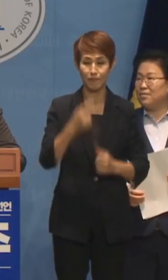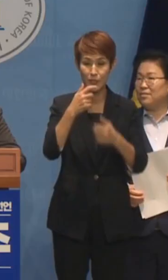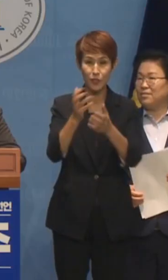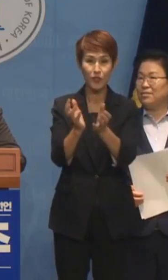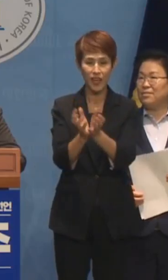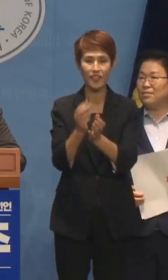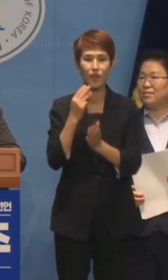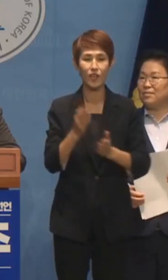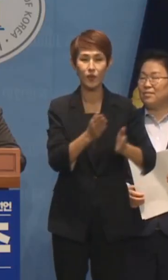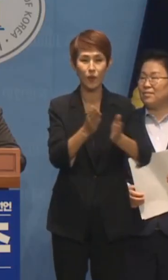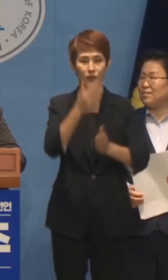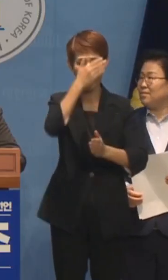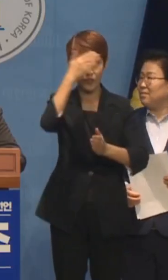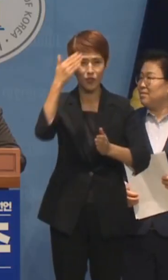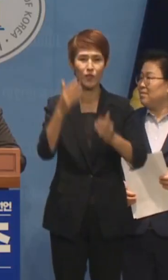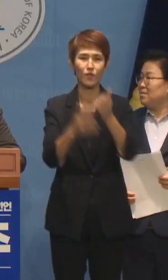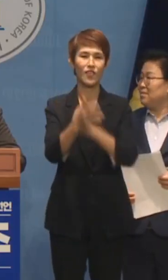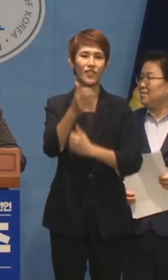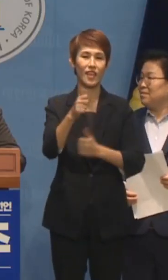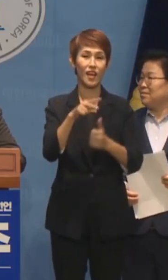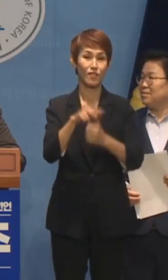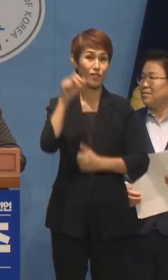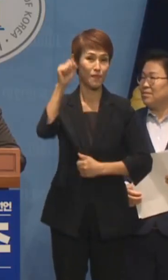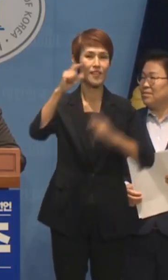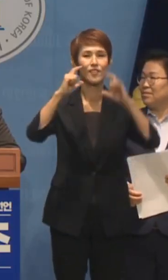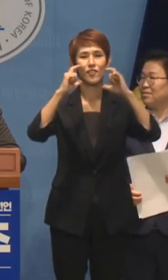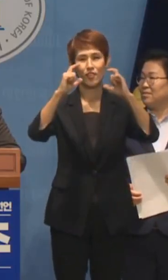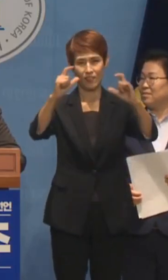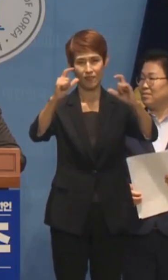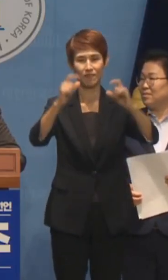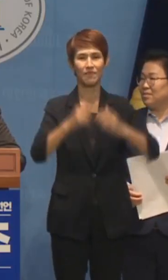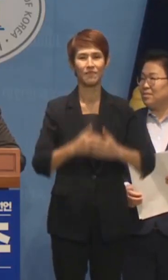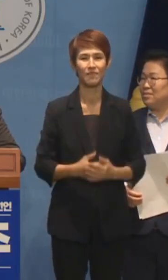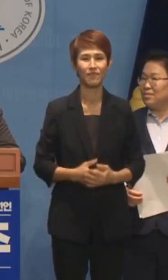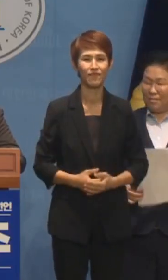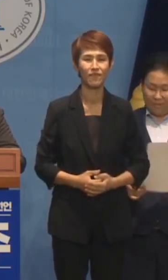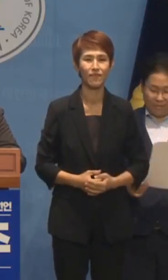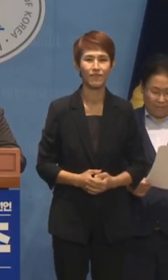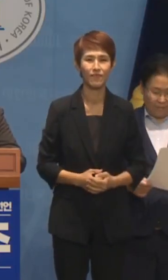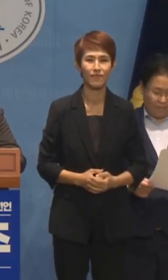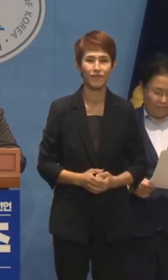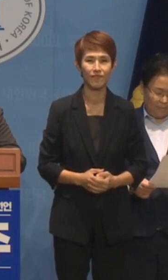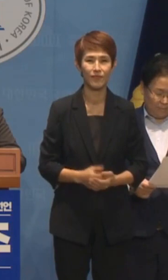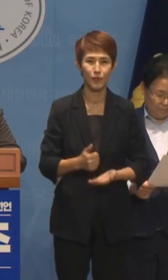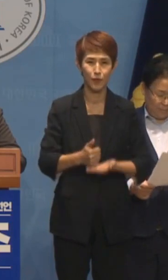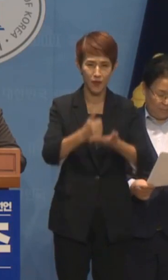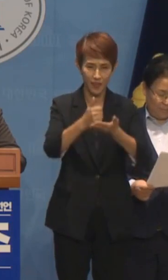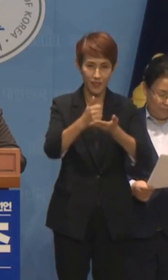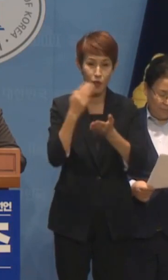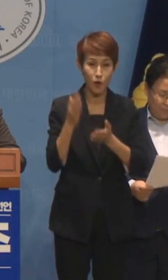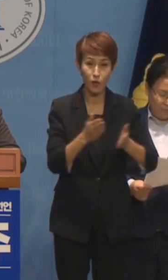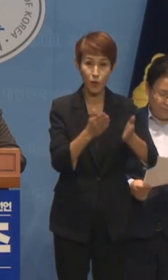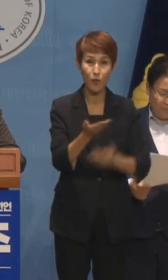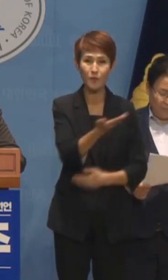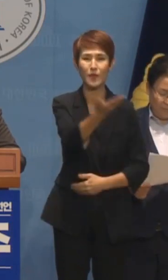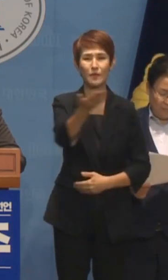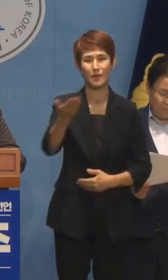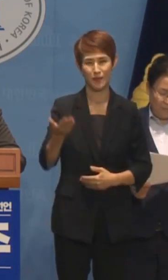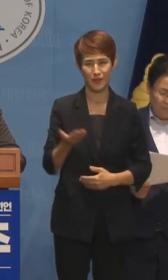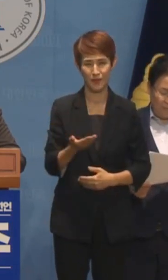더불어민주당 경기도당 청년위원장 출마 선언문을 읽도록 하겠습니다. 존경하는 경기도민